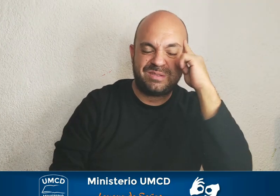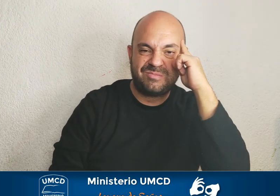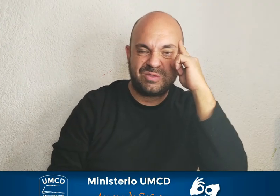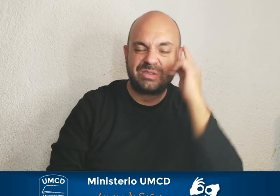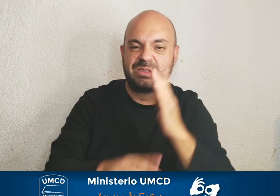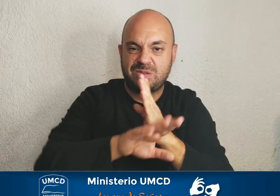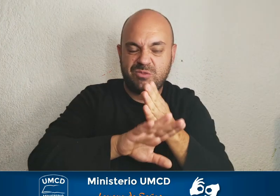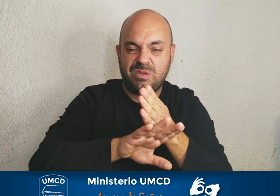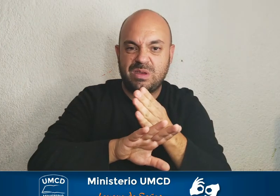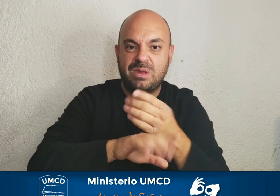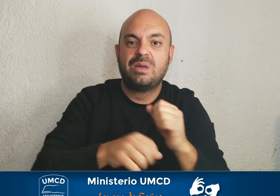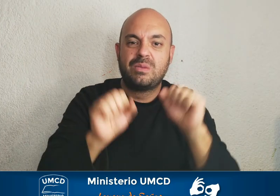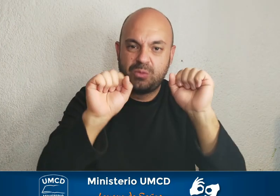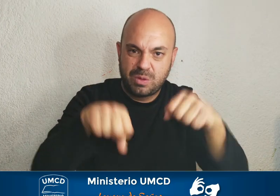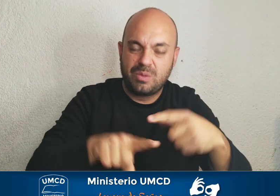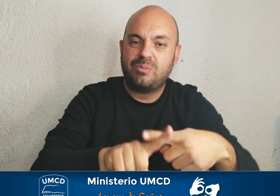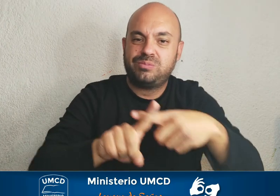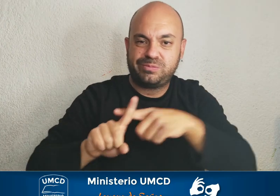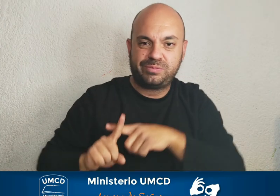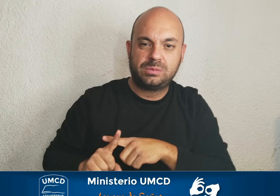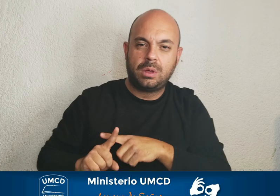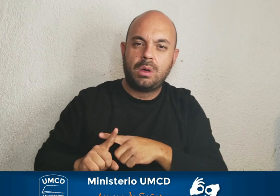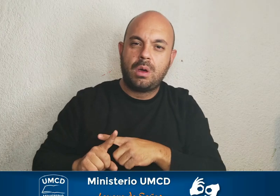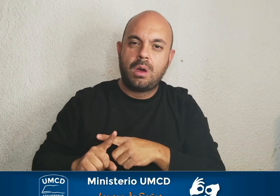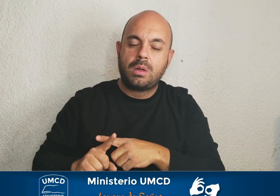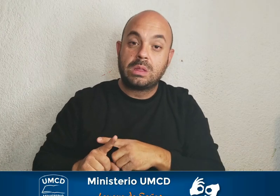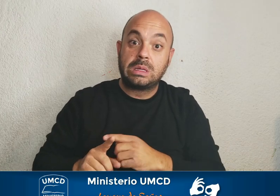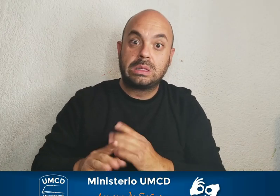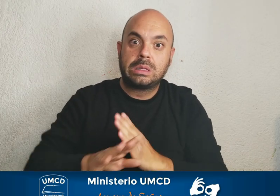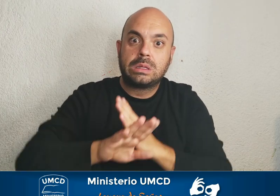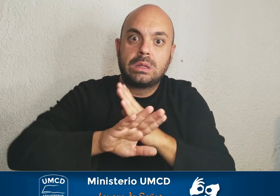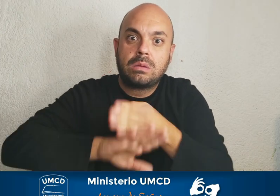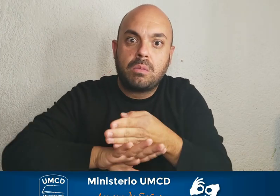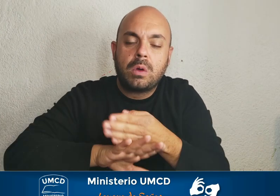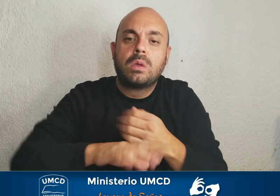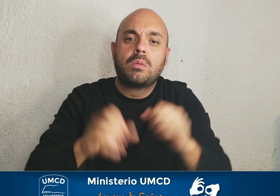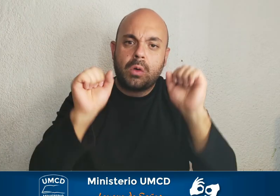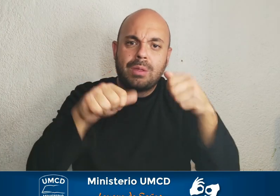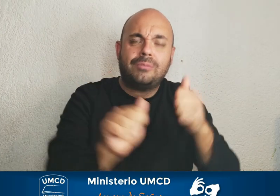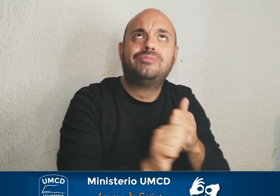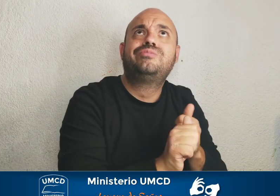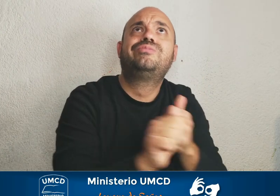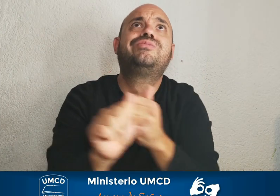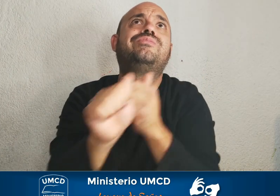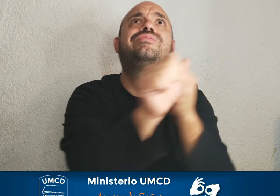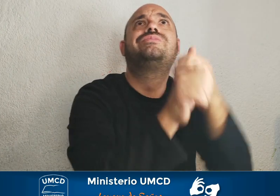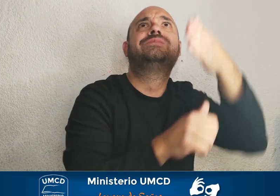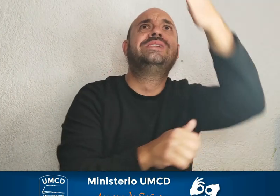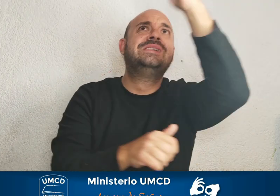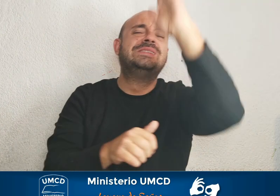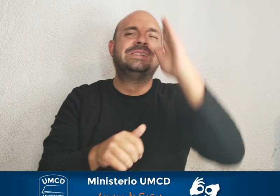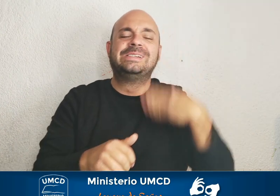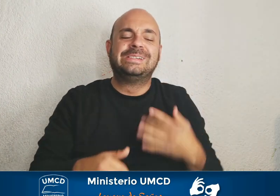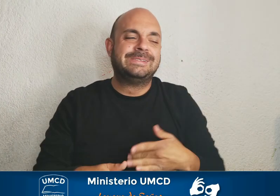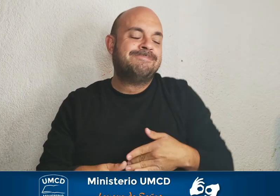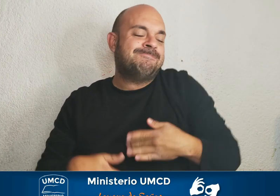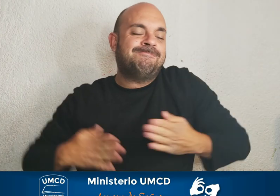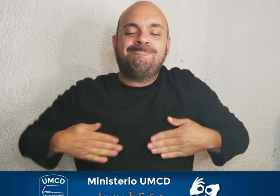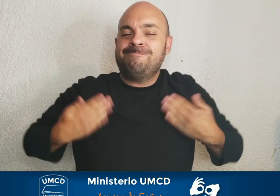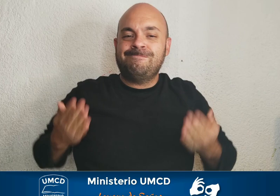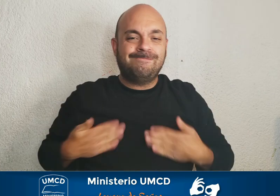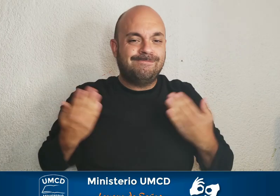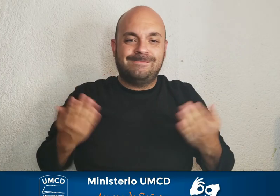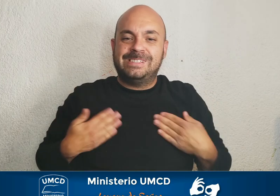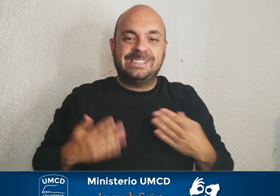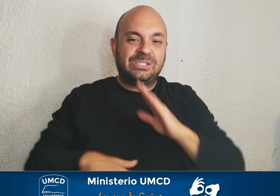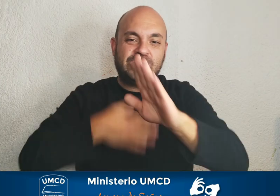es más grande. Pero si nosotros miramos el beneficio de lo que eso representa, vamos a encontrar motivo, y mucho